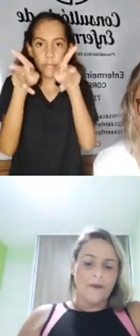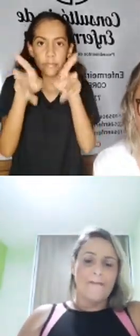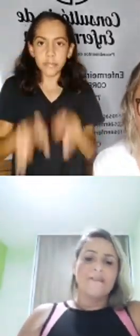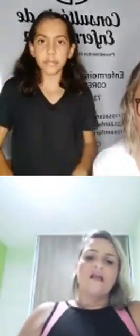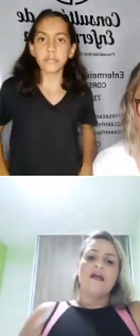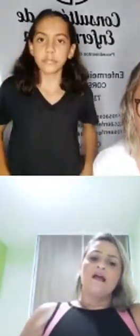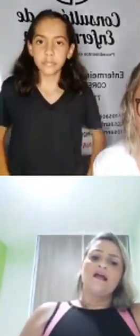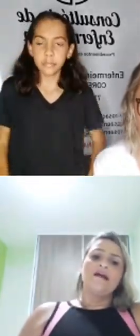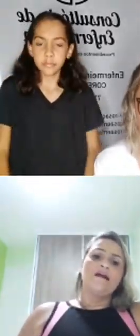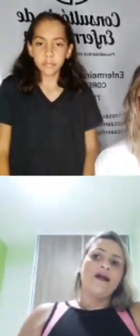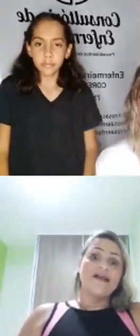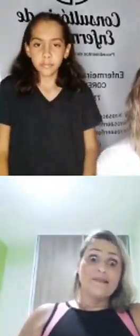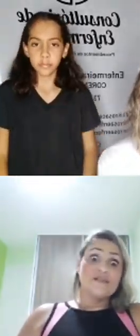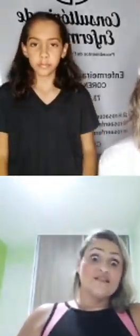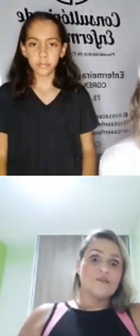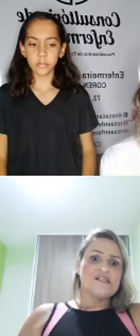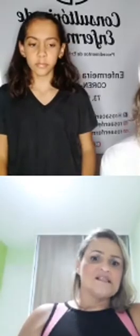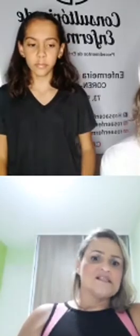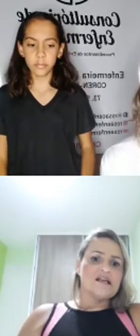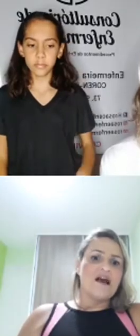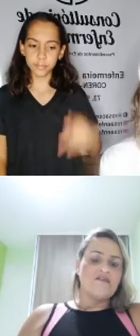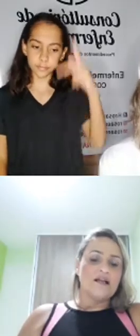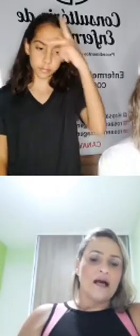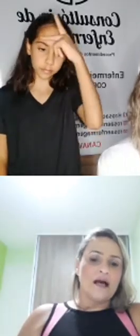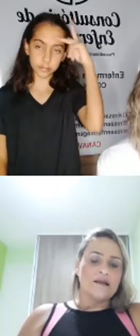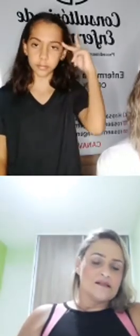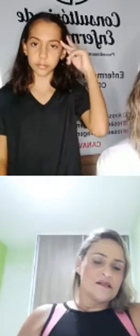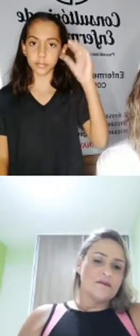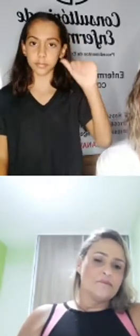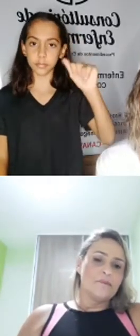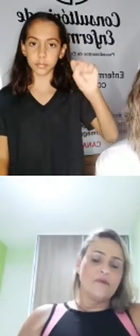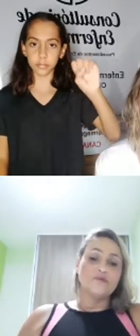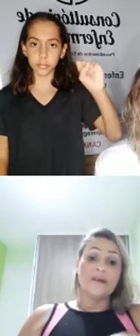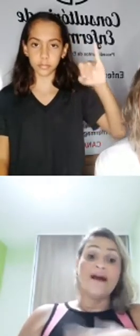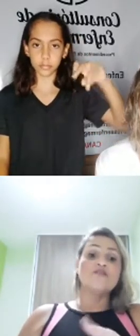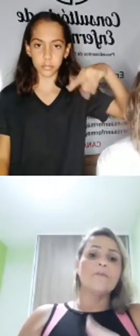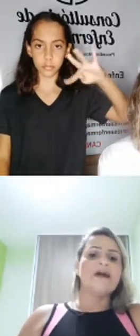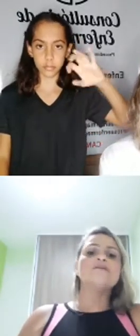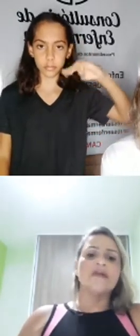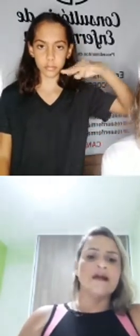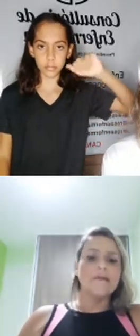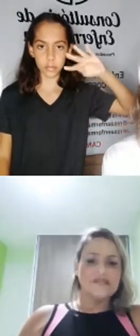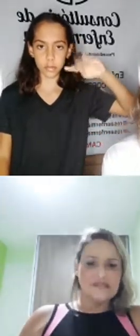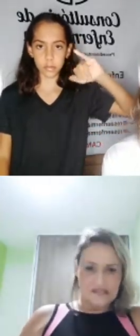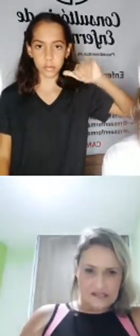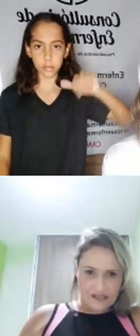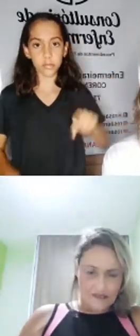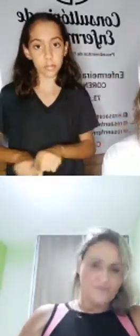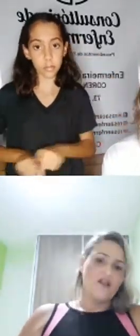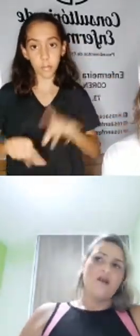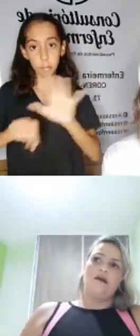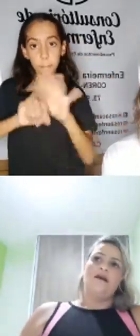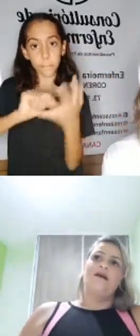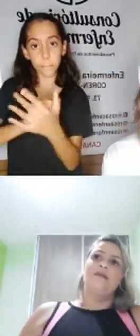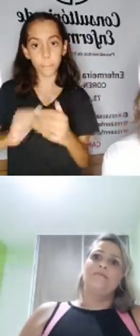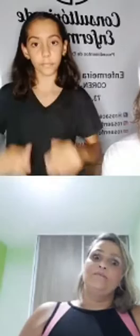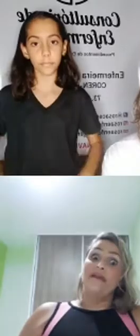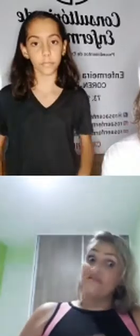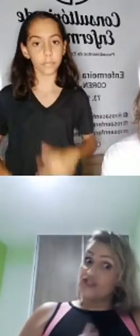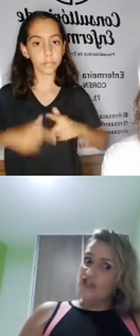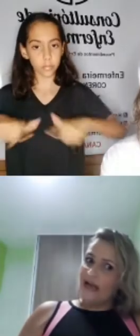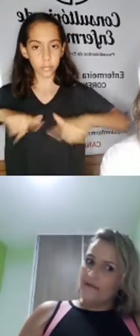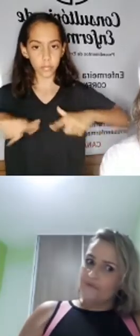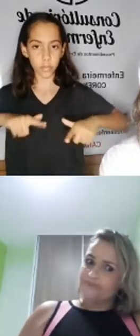Covid, essa paciente precisa o trabalho de parto dela precisa ser